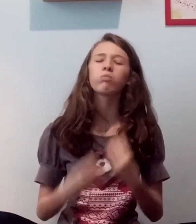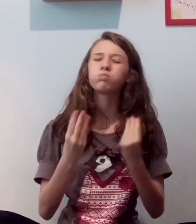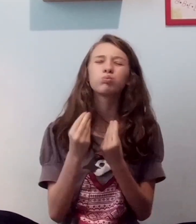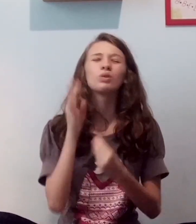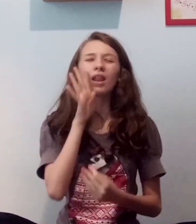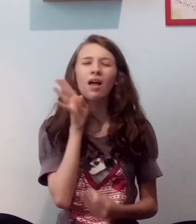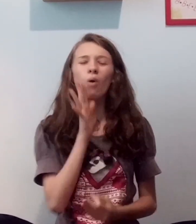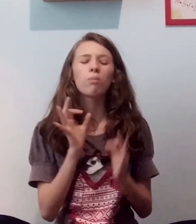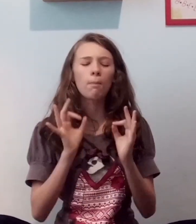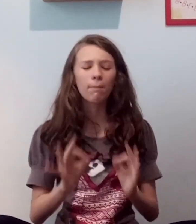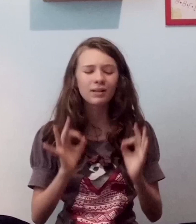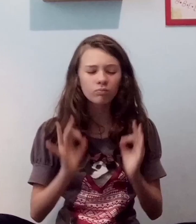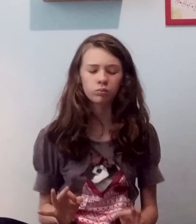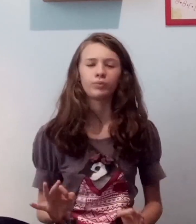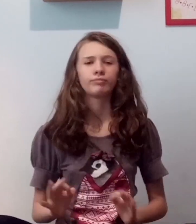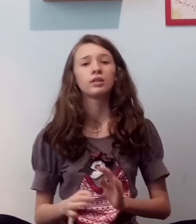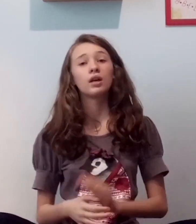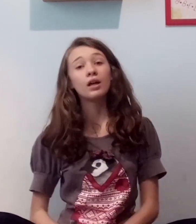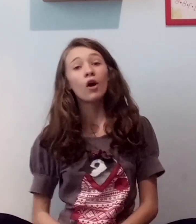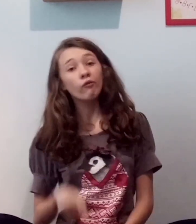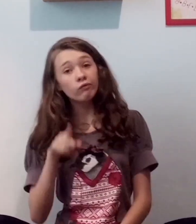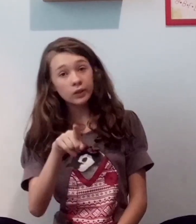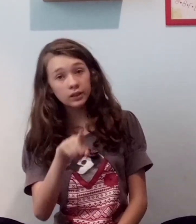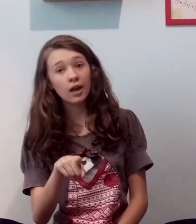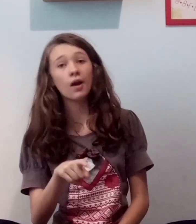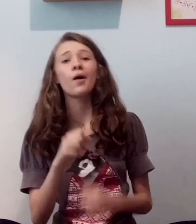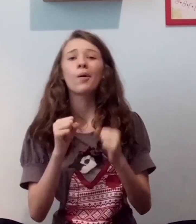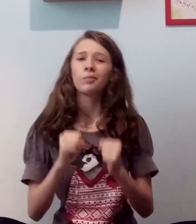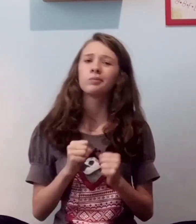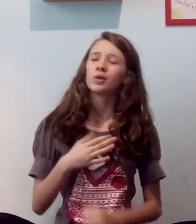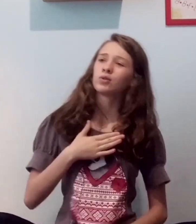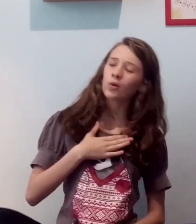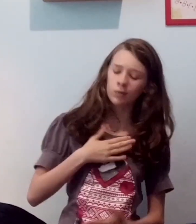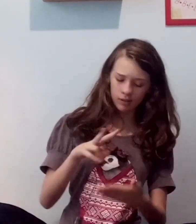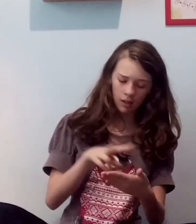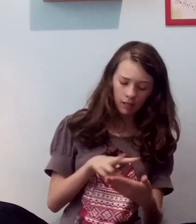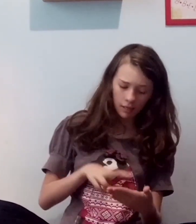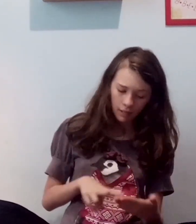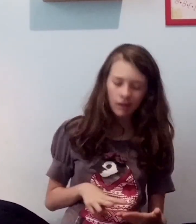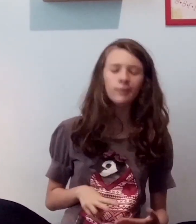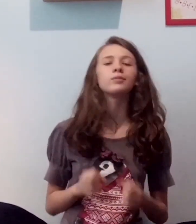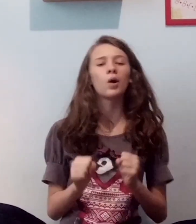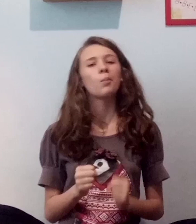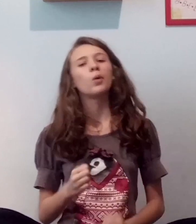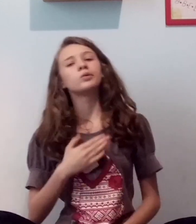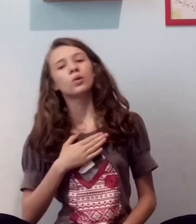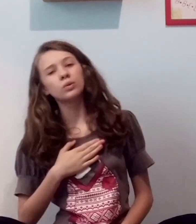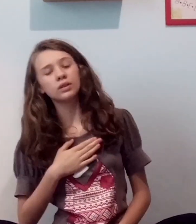minhas coisas preferidas. Muito legal mesmo. Você pode gostar de ler, pode